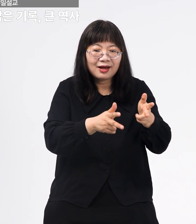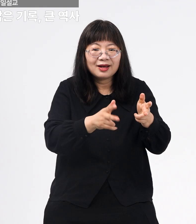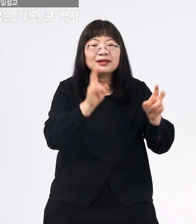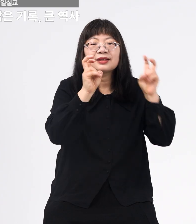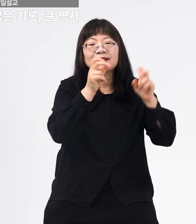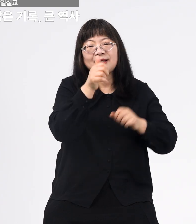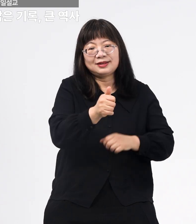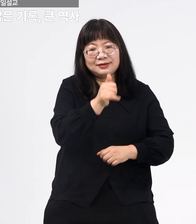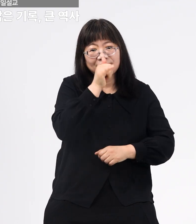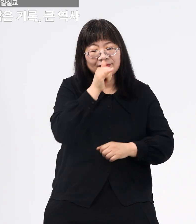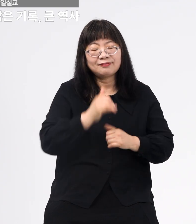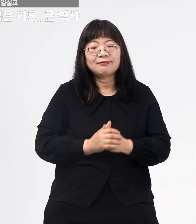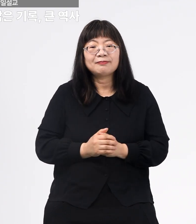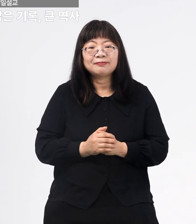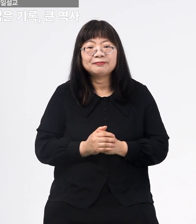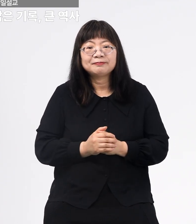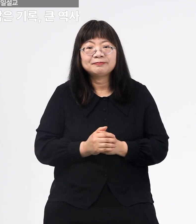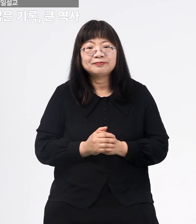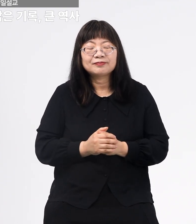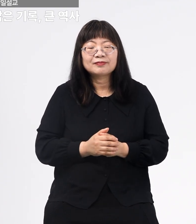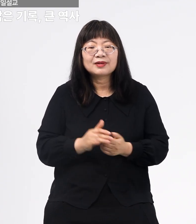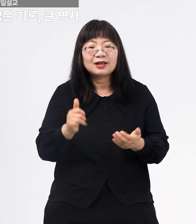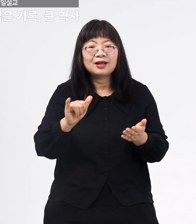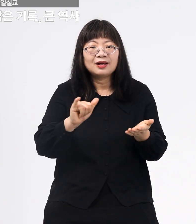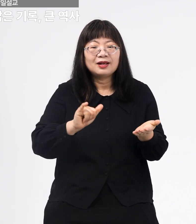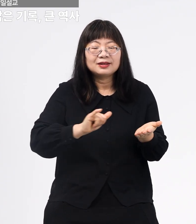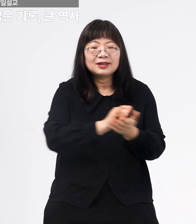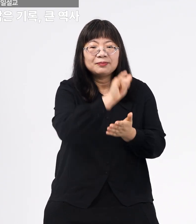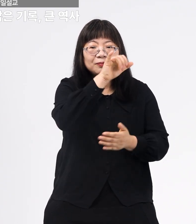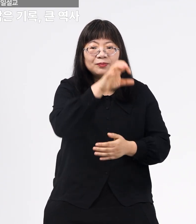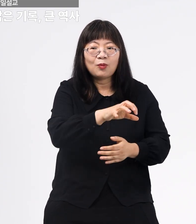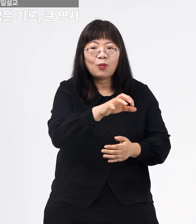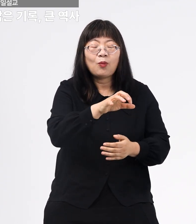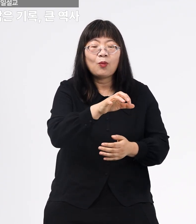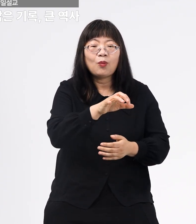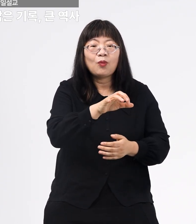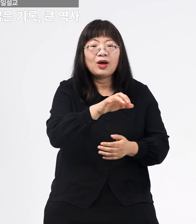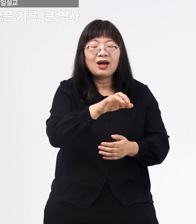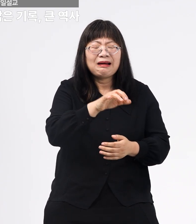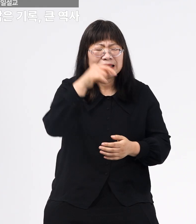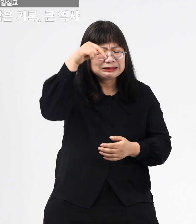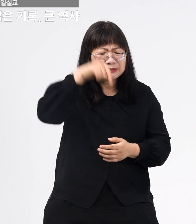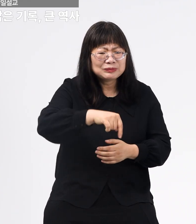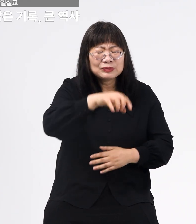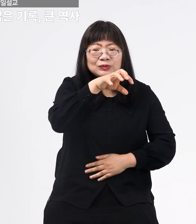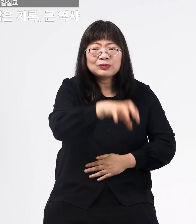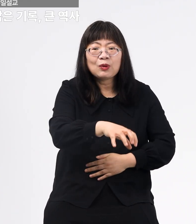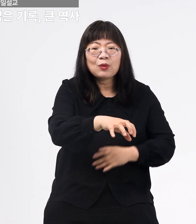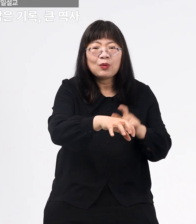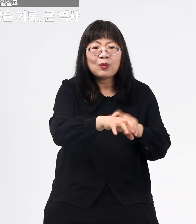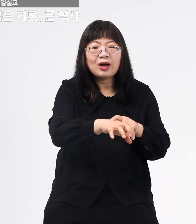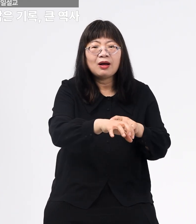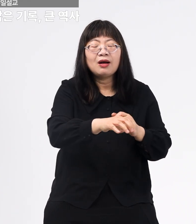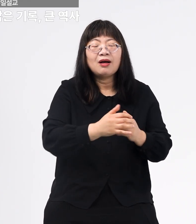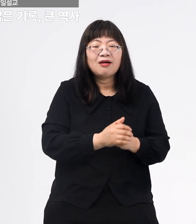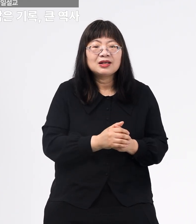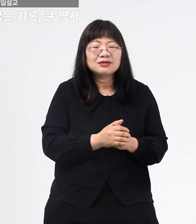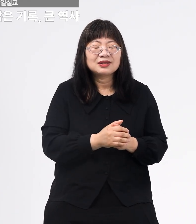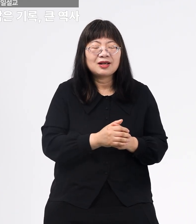계세요. 저 김포 깊숙한 곳에서 그 허름한 공장을